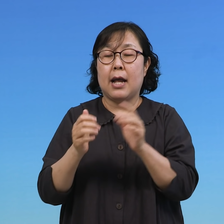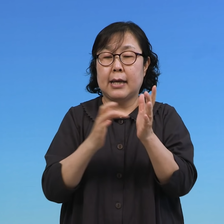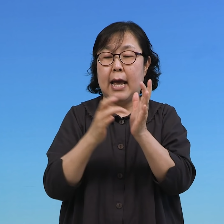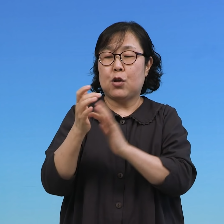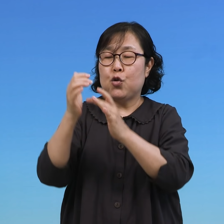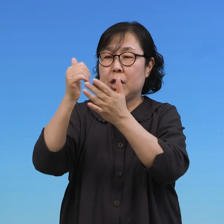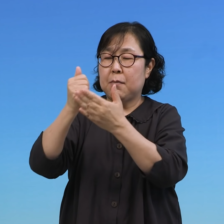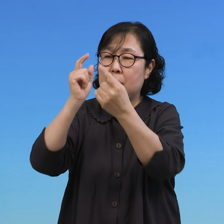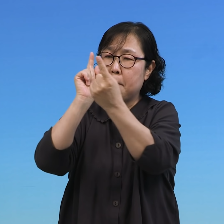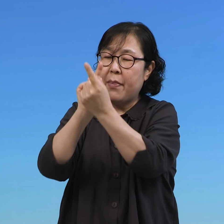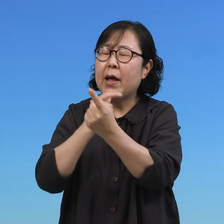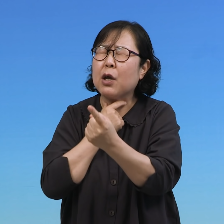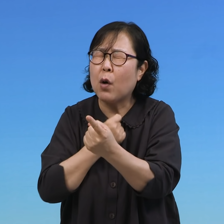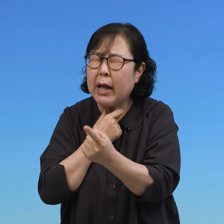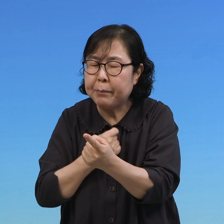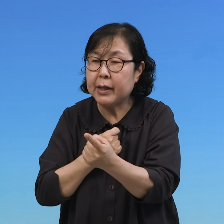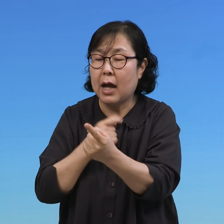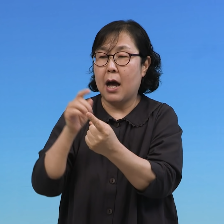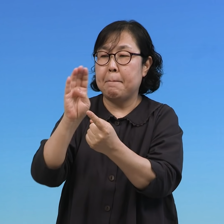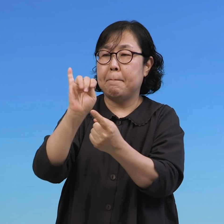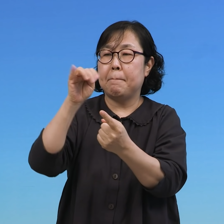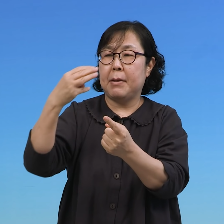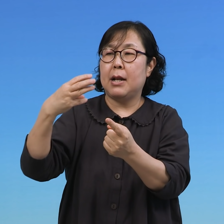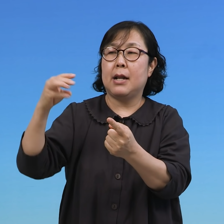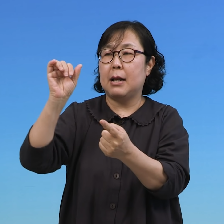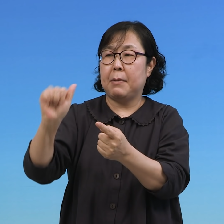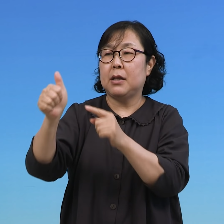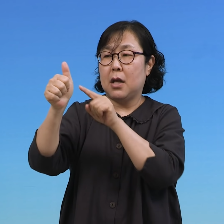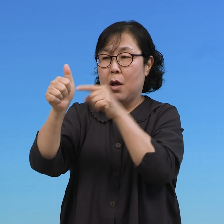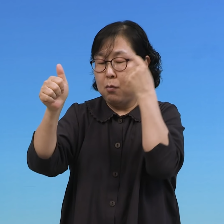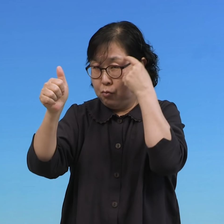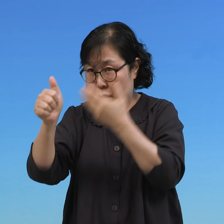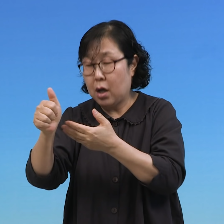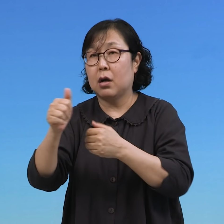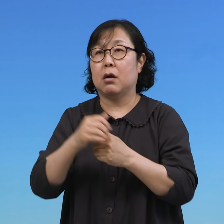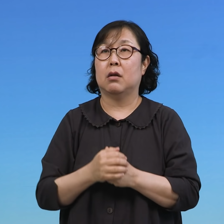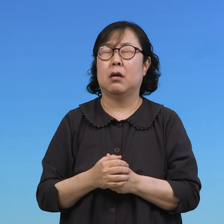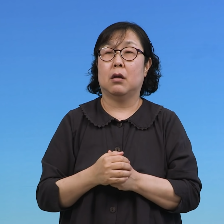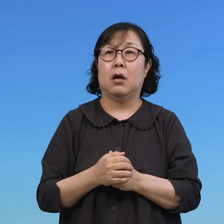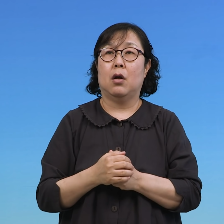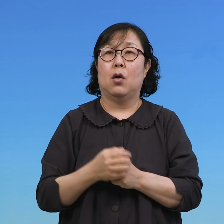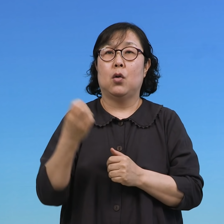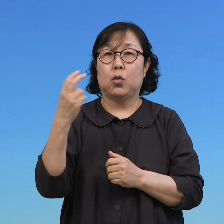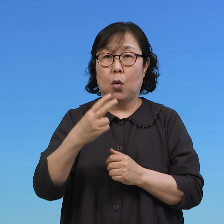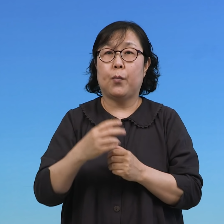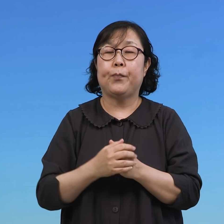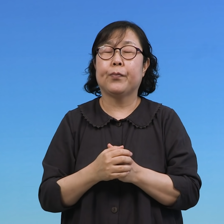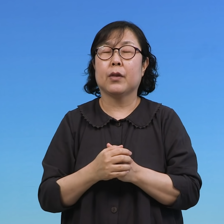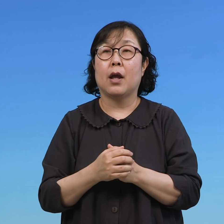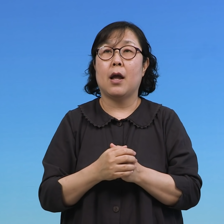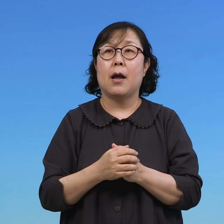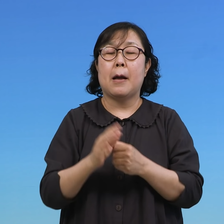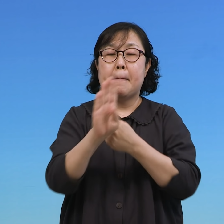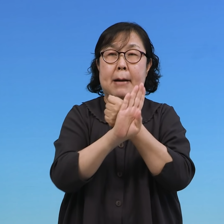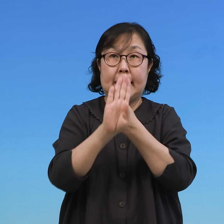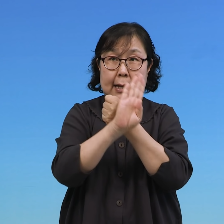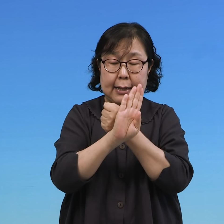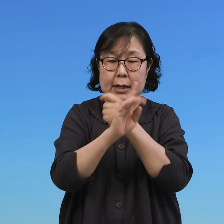우리가 예수를 배우고자 하나이다 하니 그리고 오늘 보면 바로 19절은 그